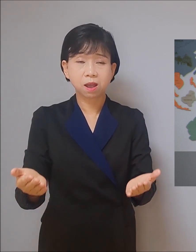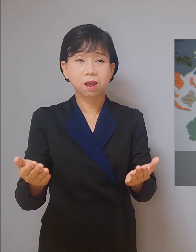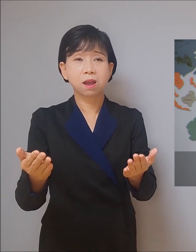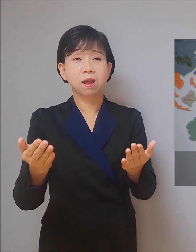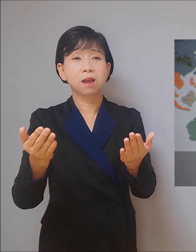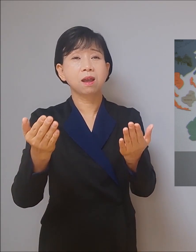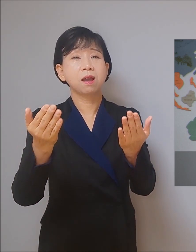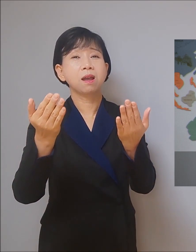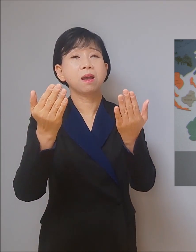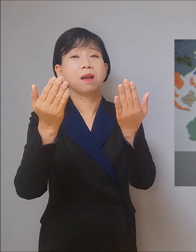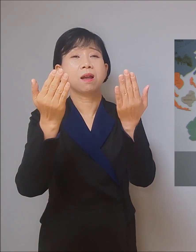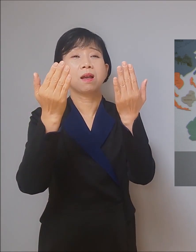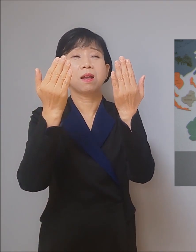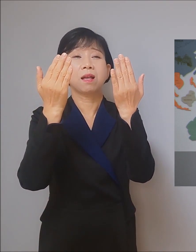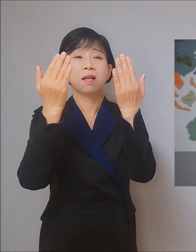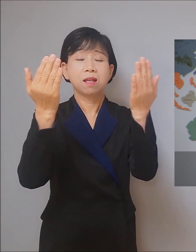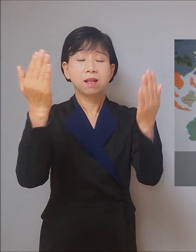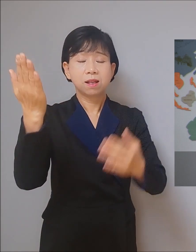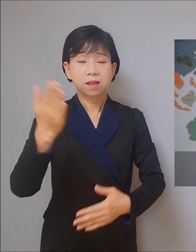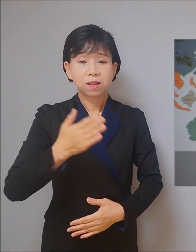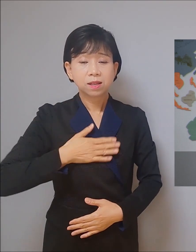고마워.